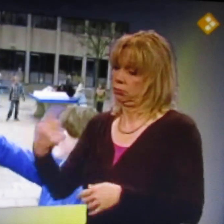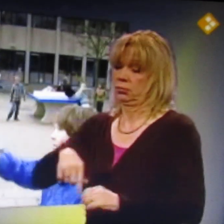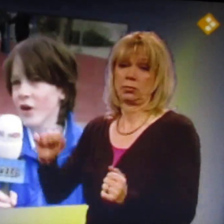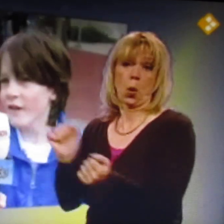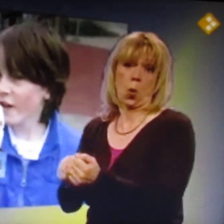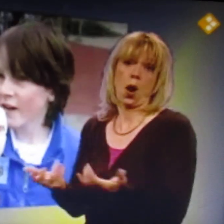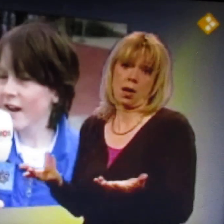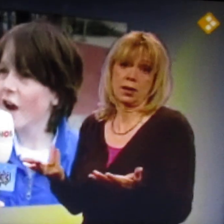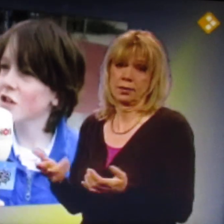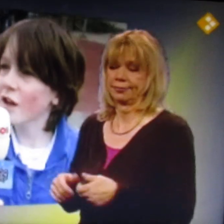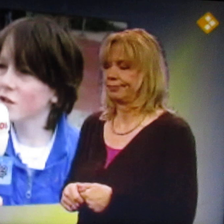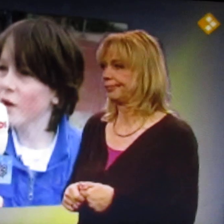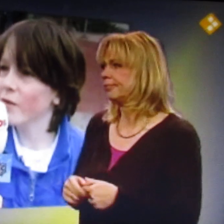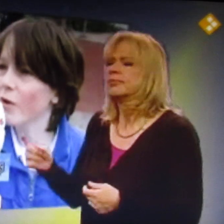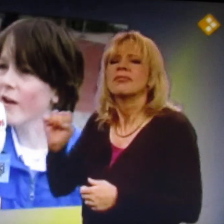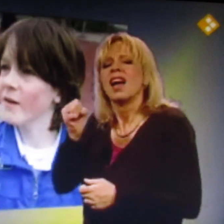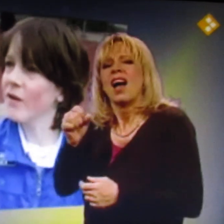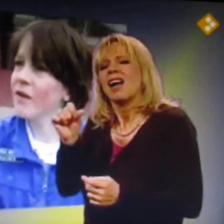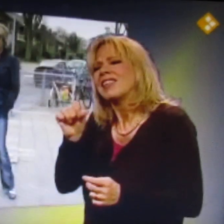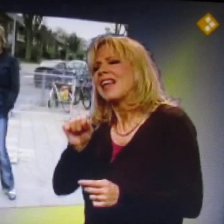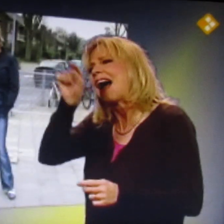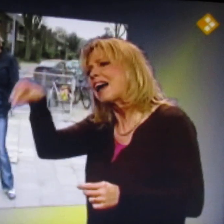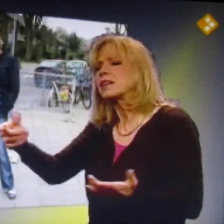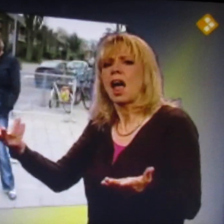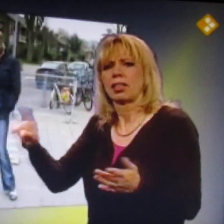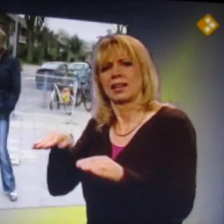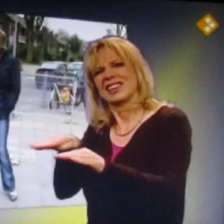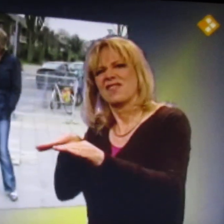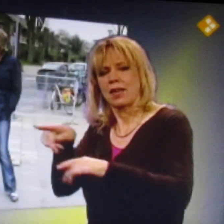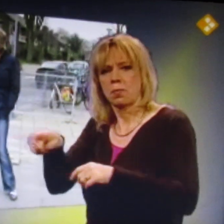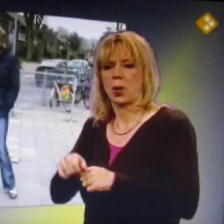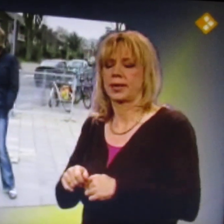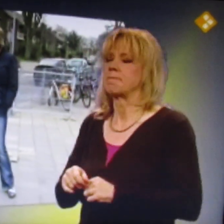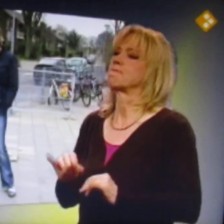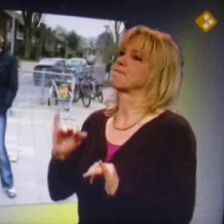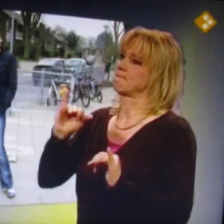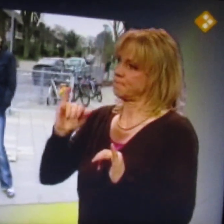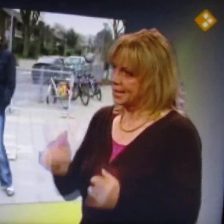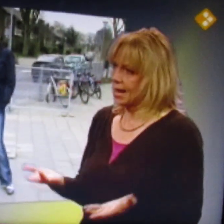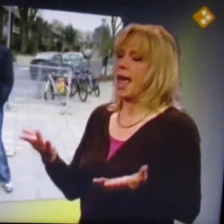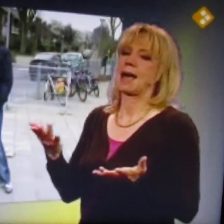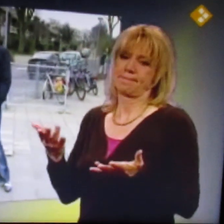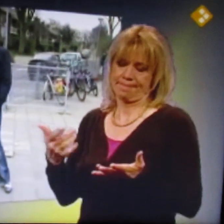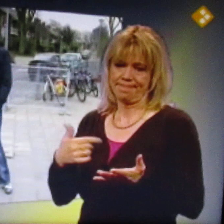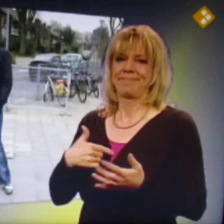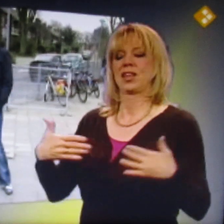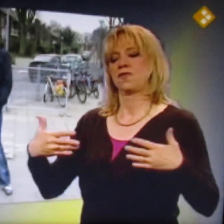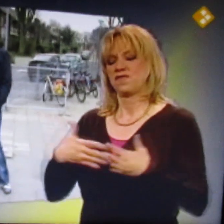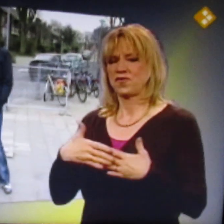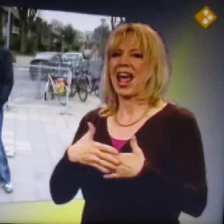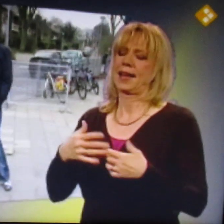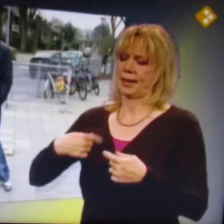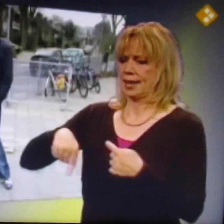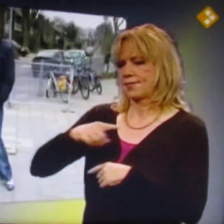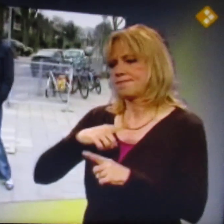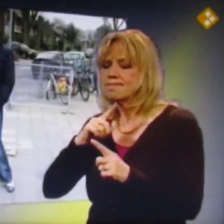mee. Kunnen we dan niet ergens anders waveboarden? Ja, daar hebben we tijdens de vergaderingen al over